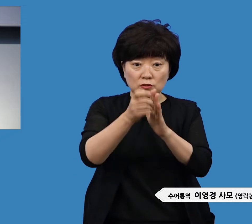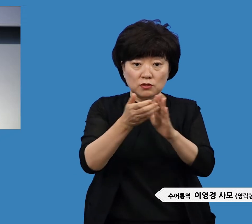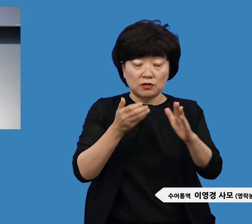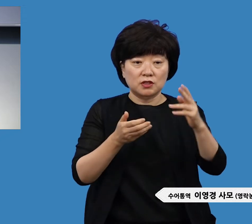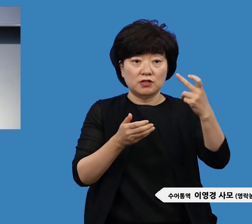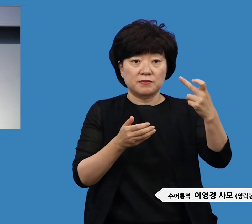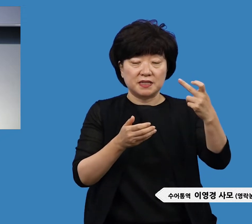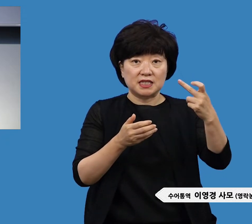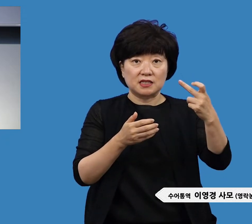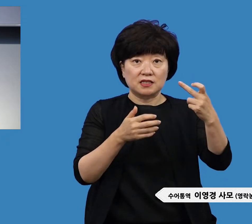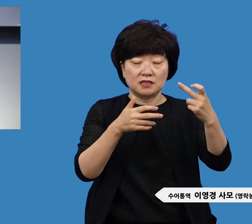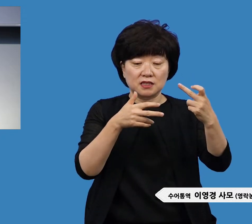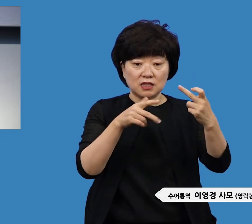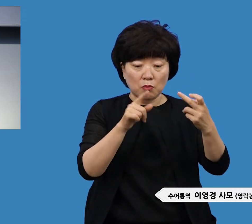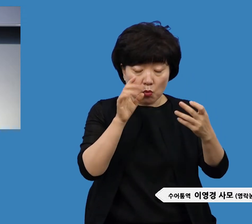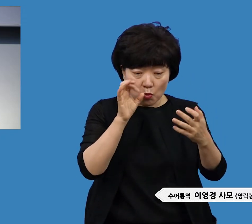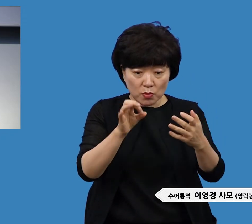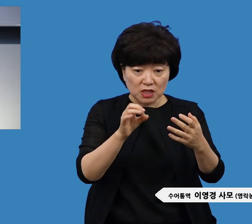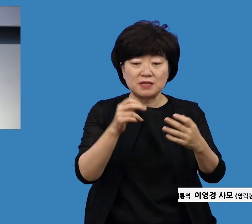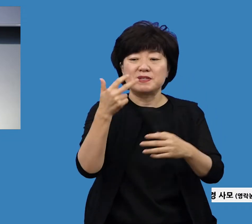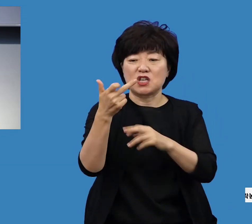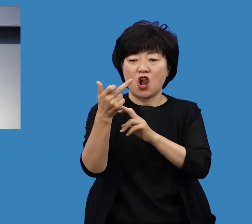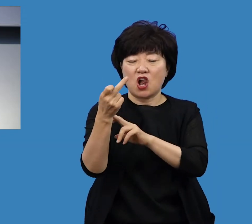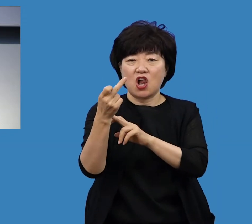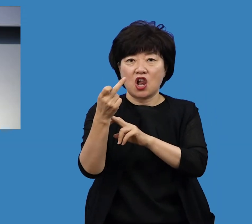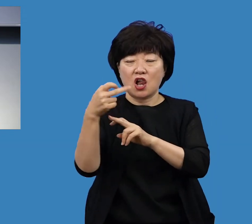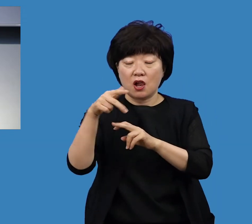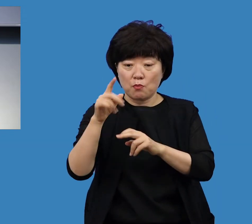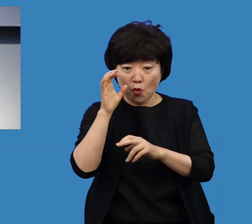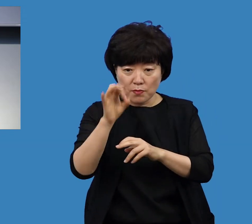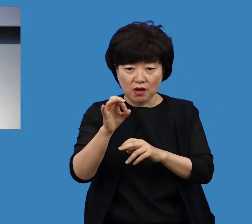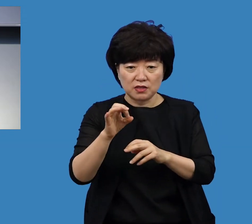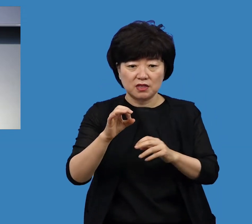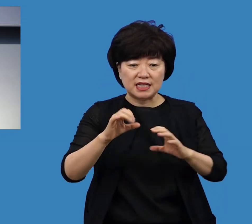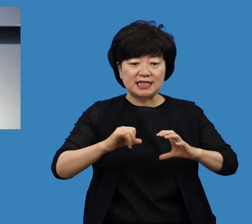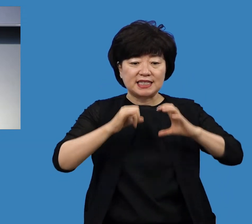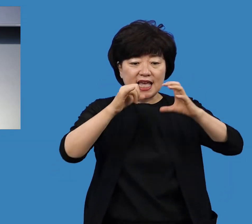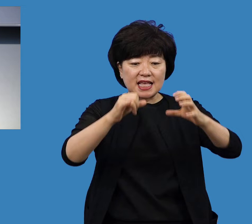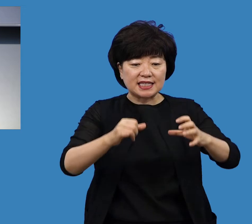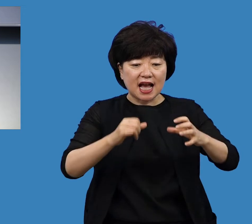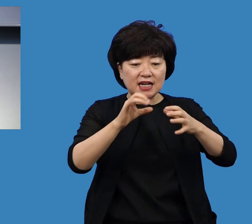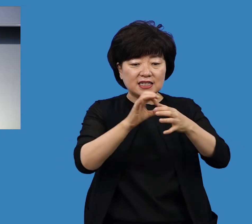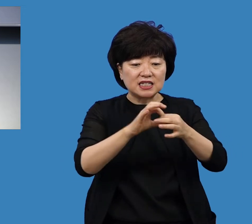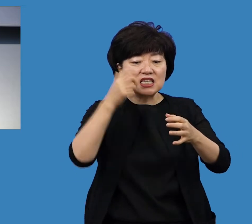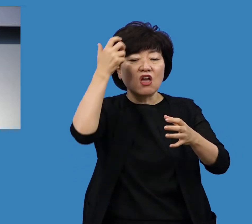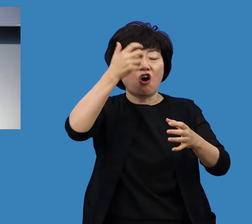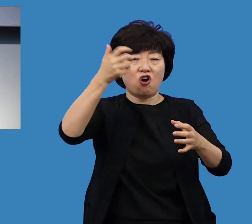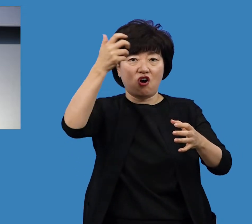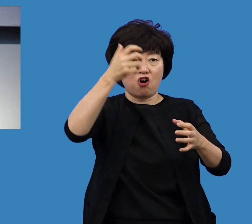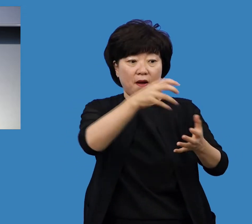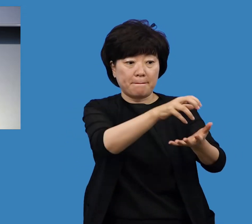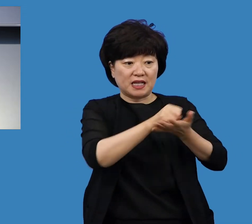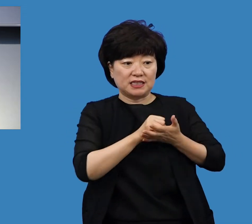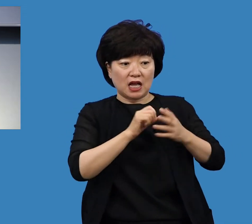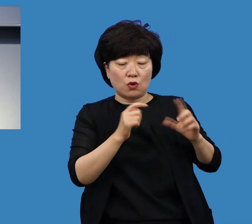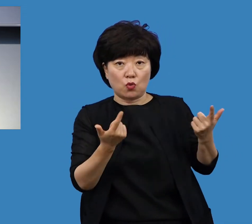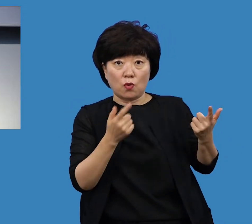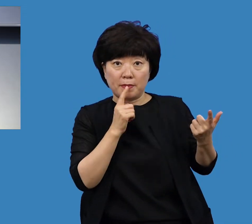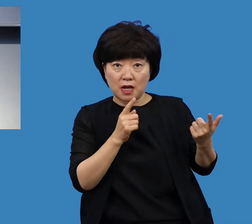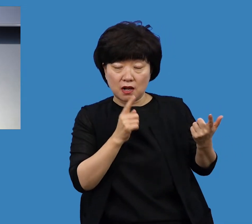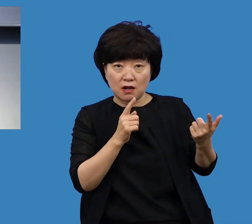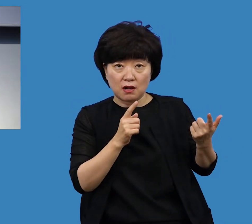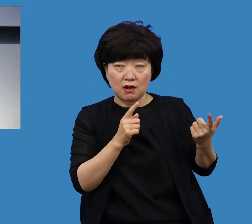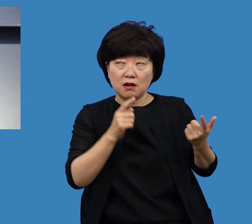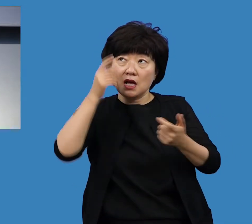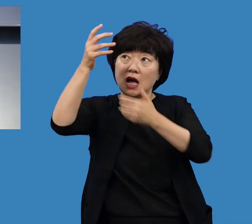나옵니다. 세상의 영. 그렇죠? 12절에 보면 우리가 세상의 영을 받지 아니하고, 자, 이뿐 아니라 성경에 보면